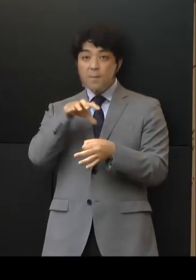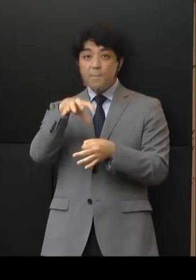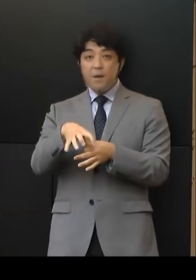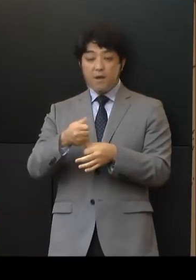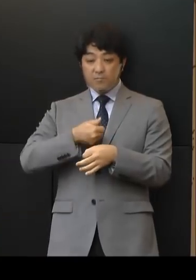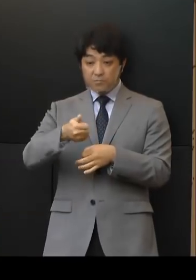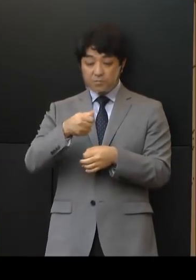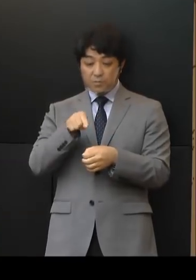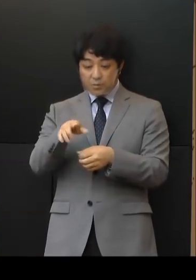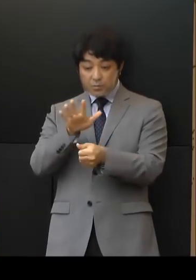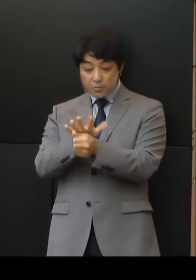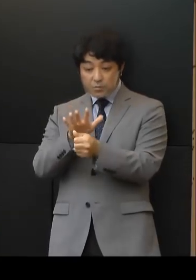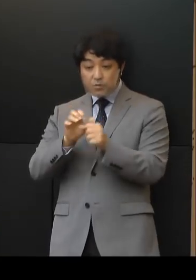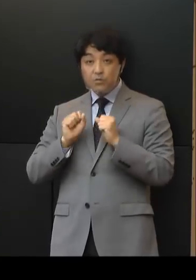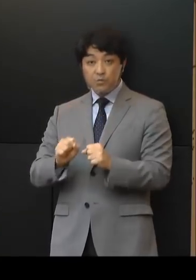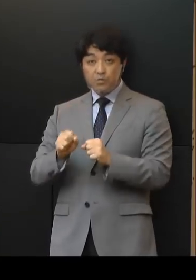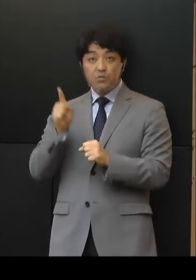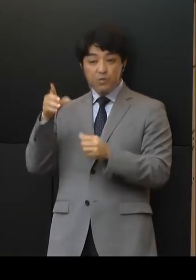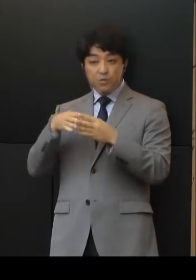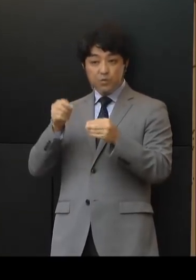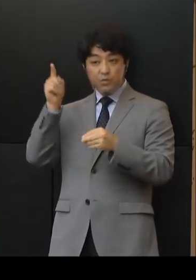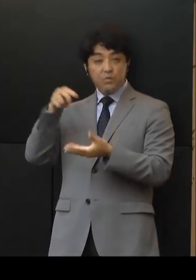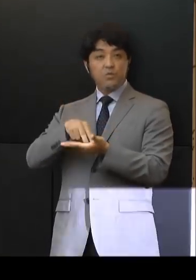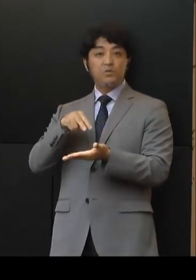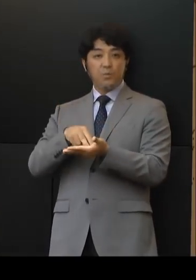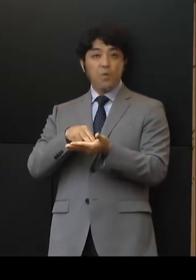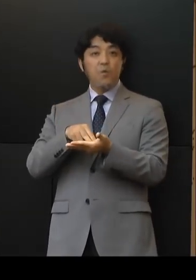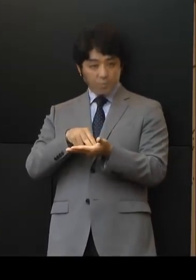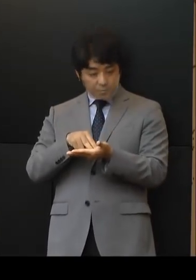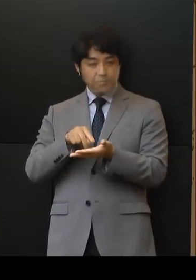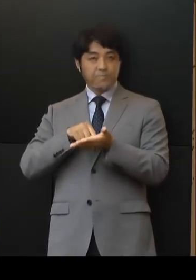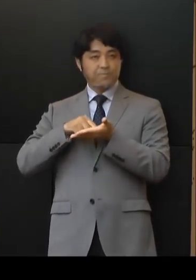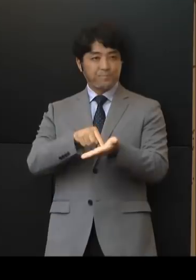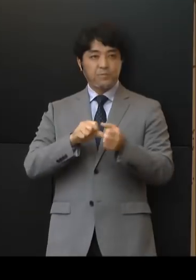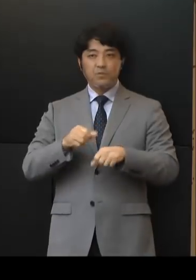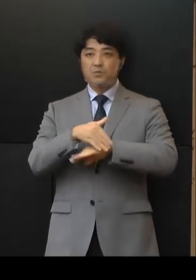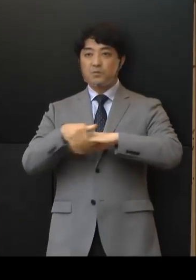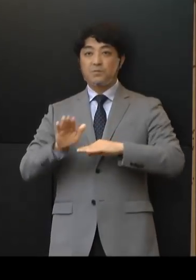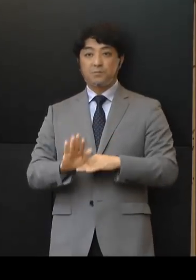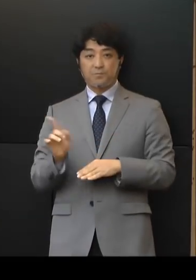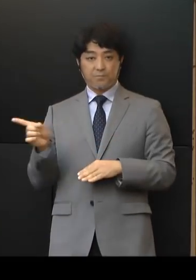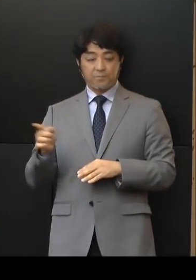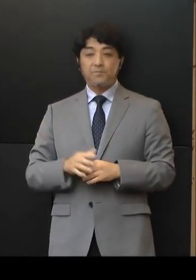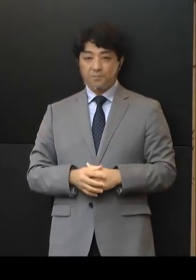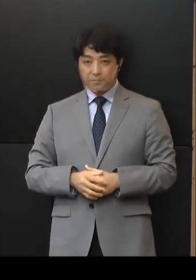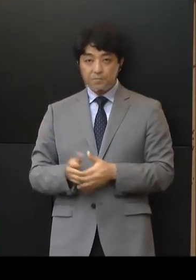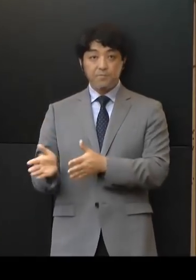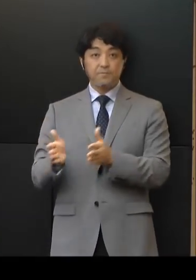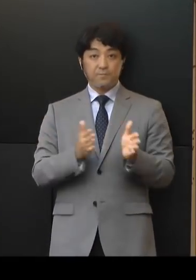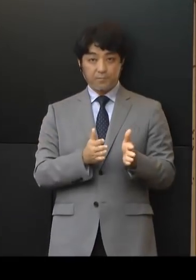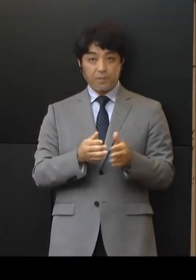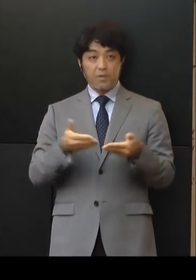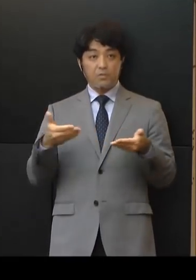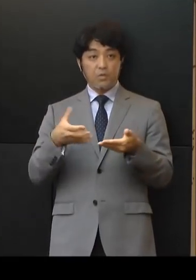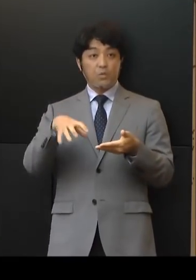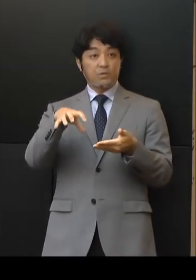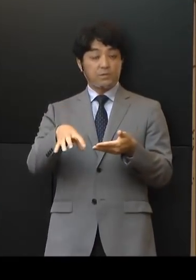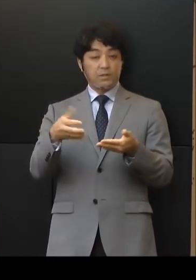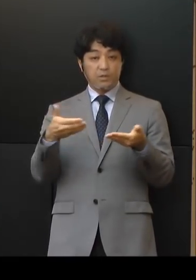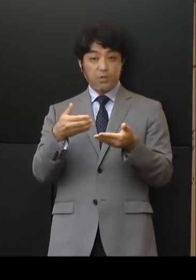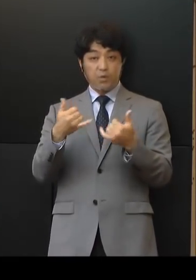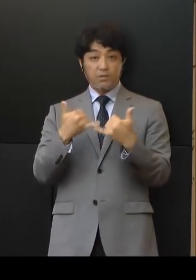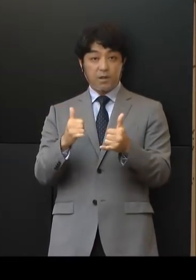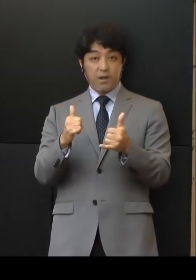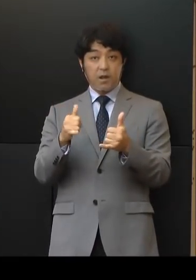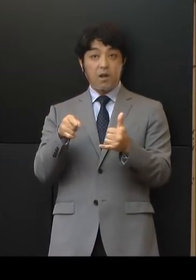支援を国においても打ち出していただくよう要請してまいります。続いて、事業者の皆様への